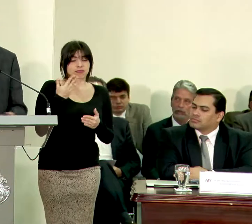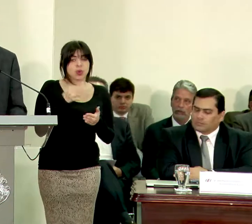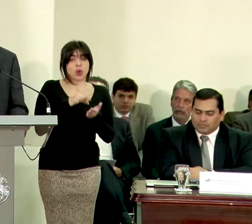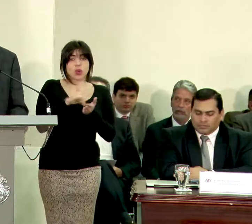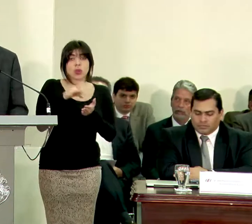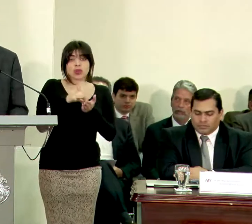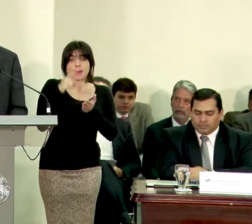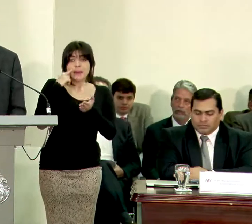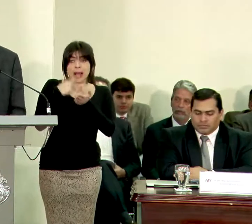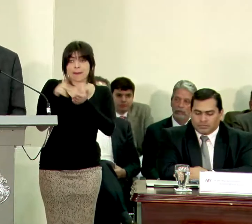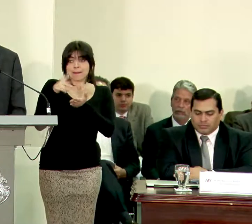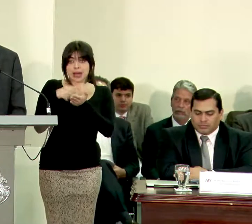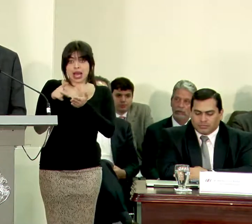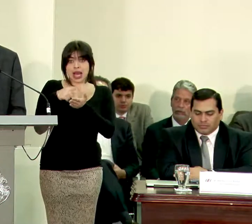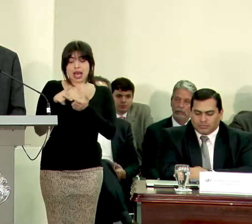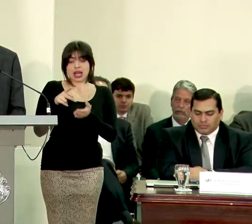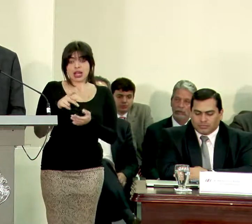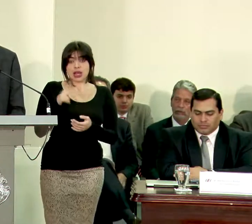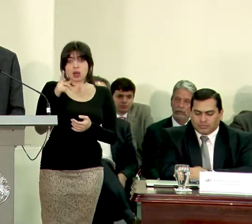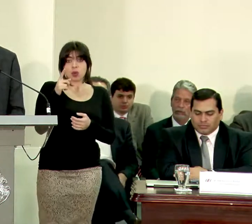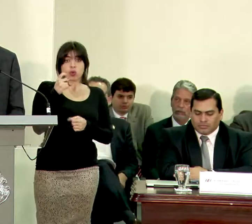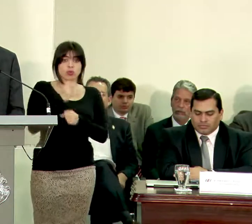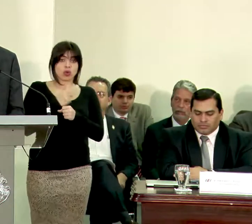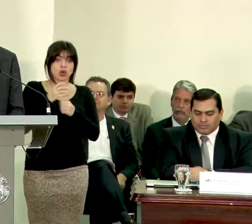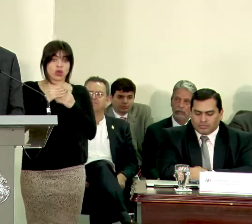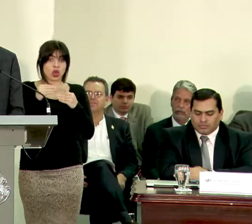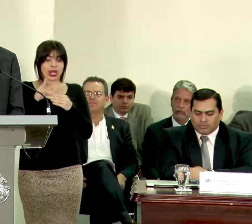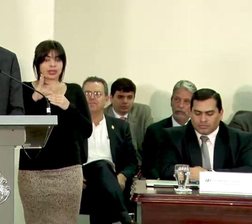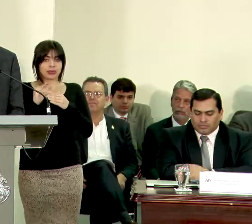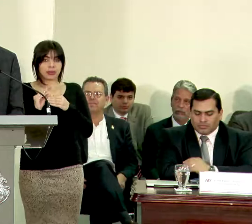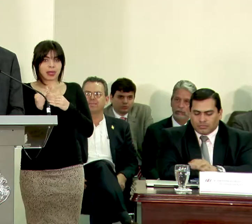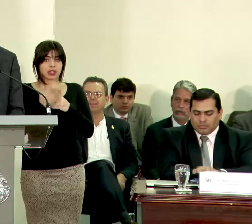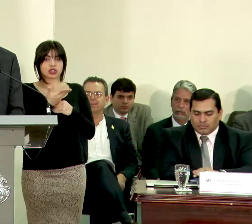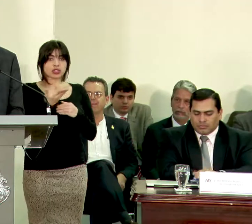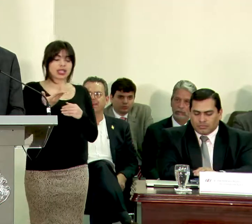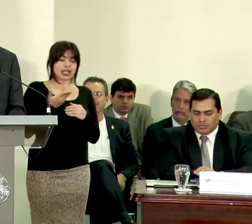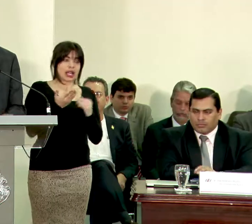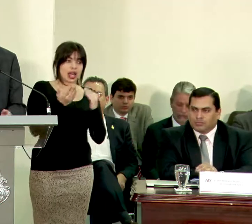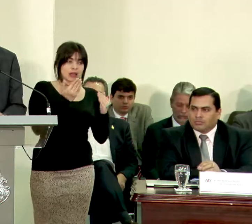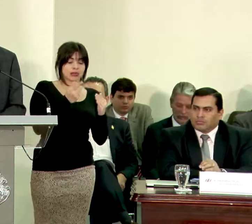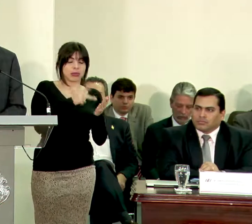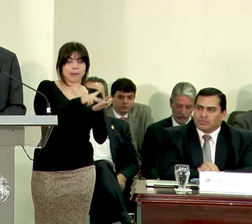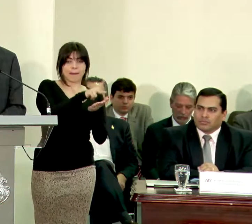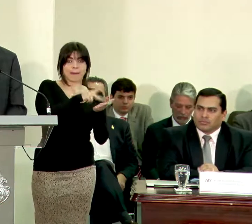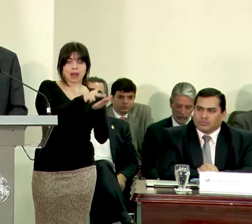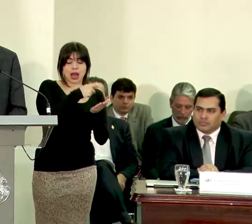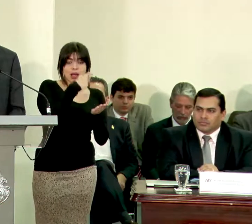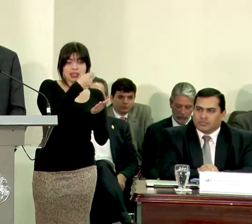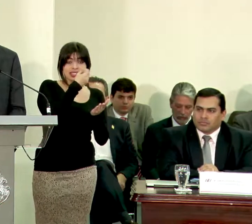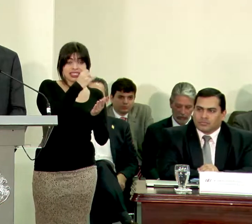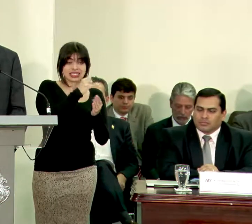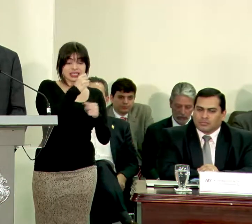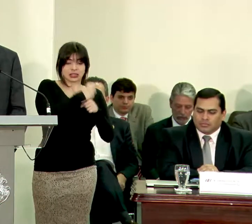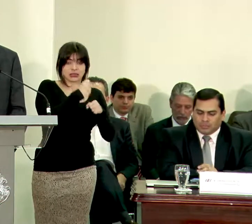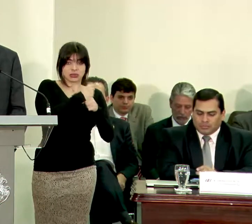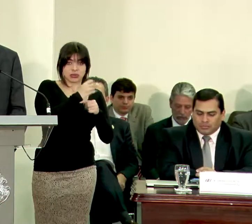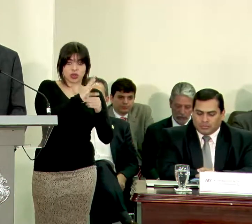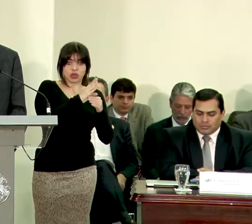a pagar en una operación en dólares es menor que la cuota que se pagaría en una operación en